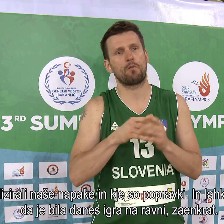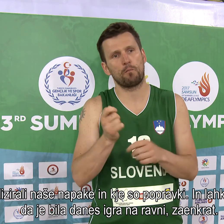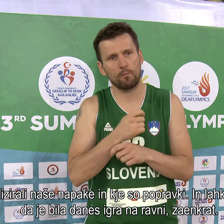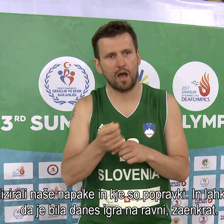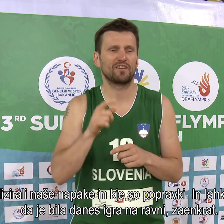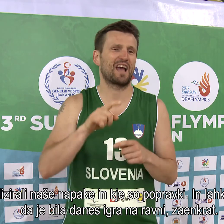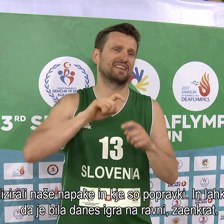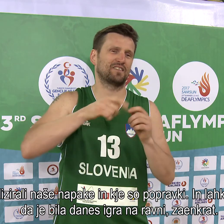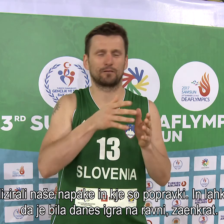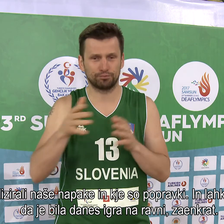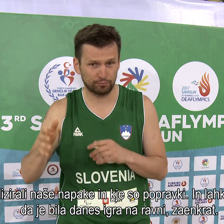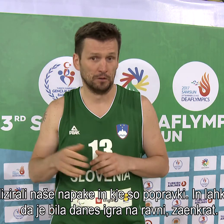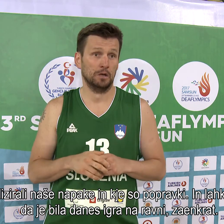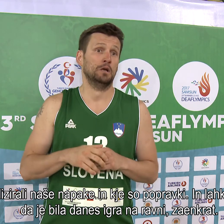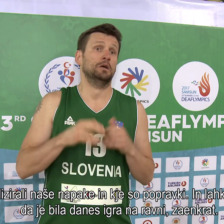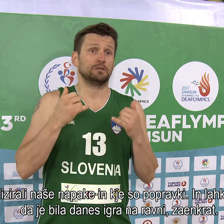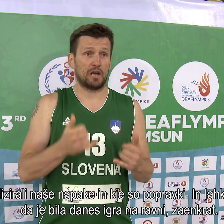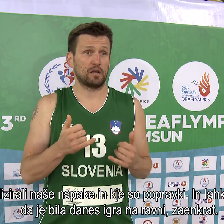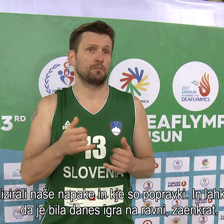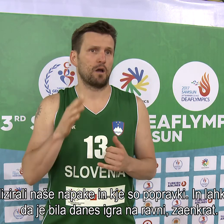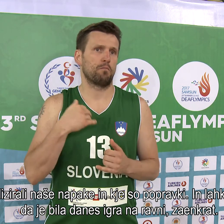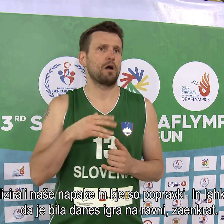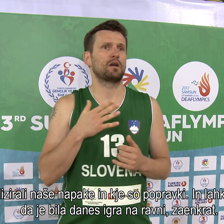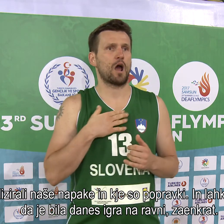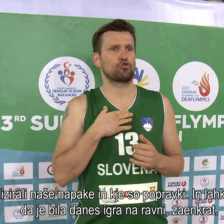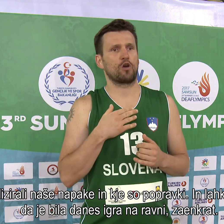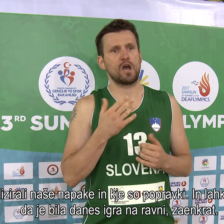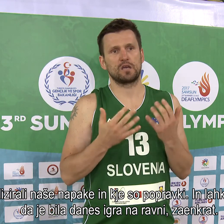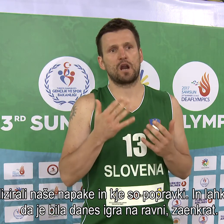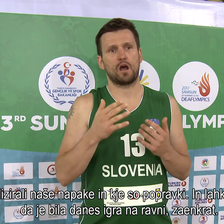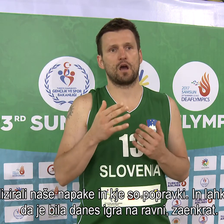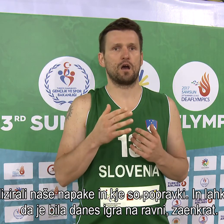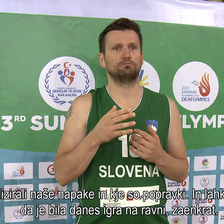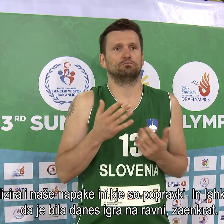naše napake, kje so potrebni popravki. In lahko danes rečem, da je bila igra